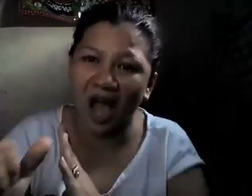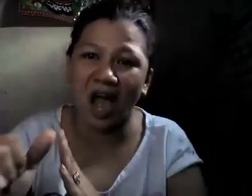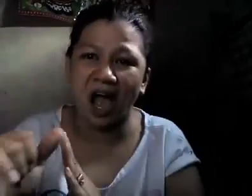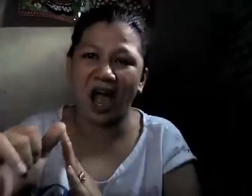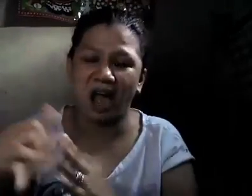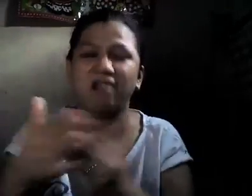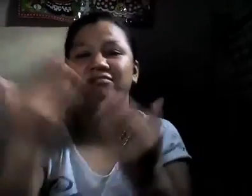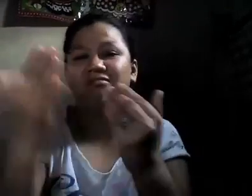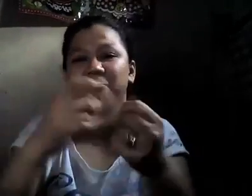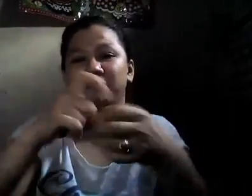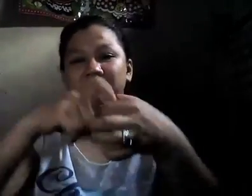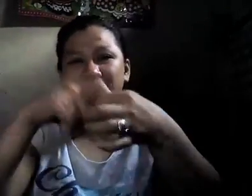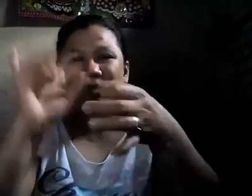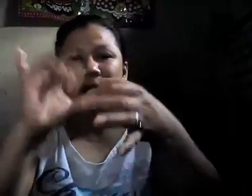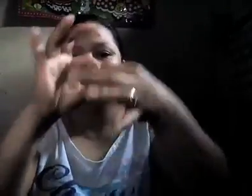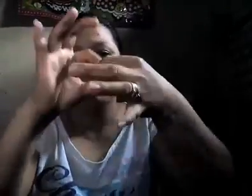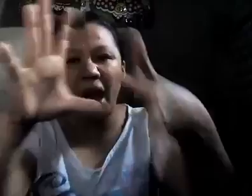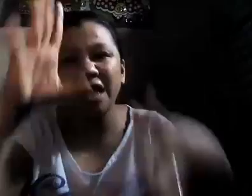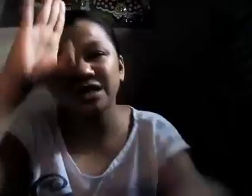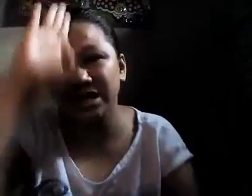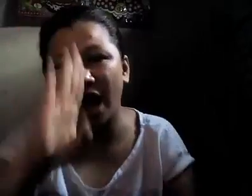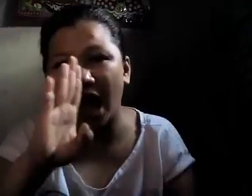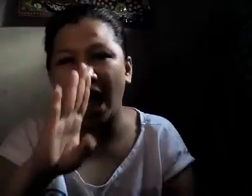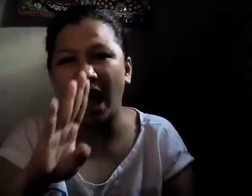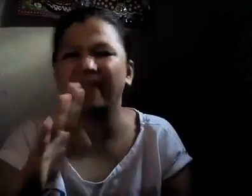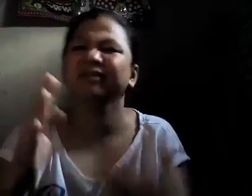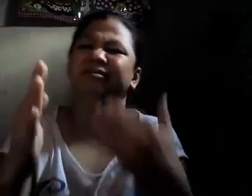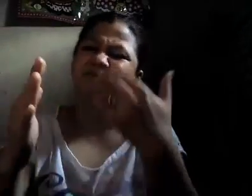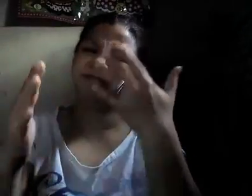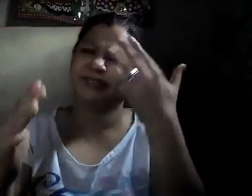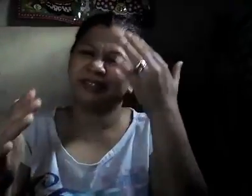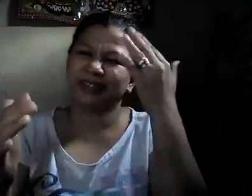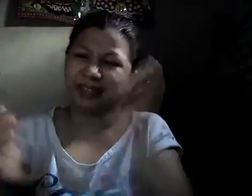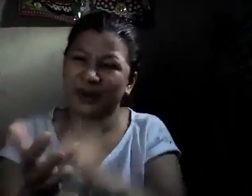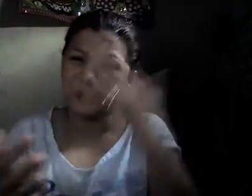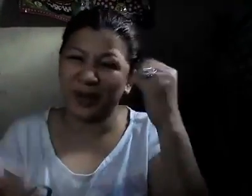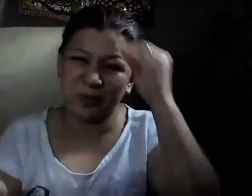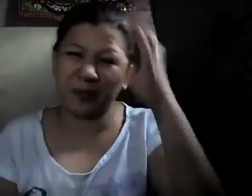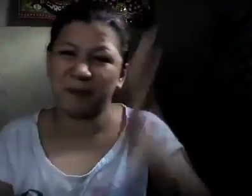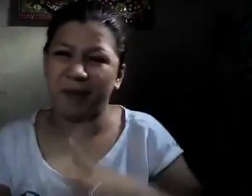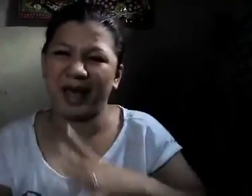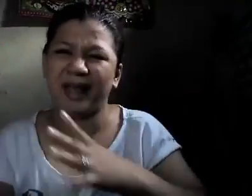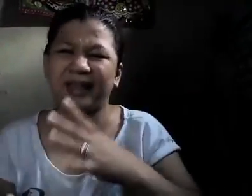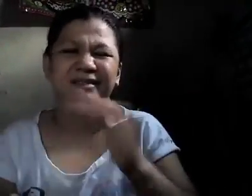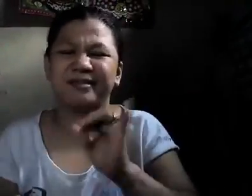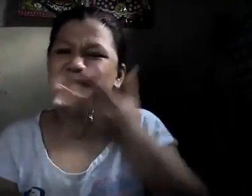Ah, oo. Kasi naisip ko baka makatulong yun dahil nalilimutan na niya yun. Eh, nasisimula